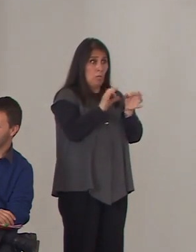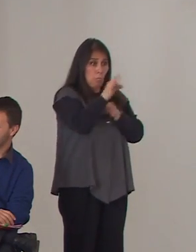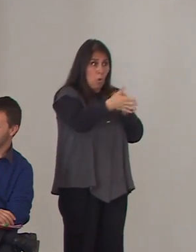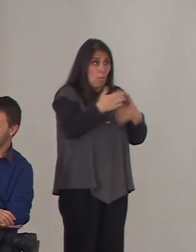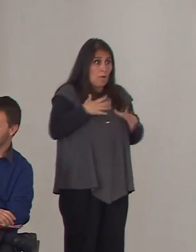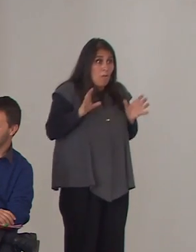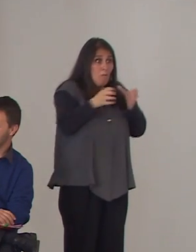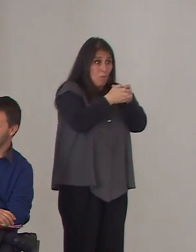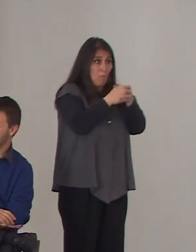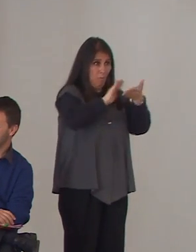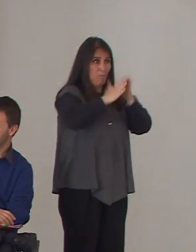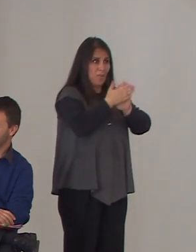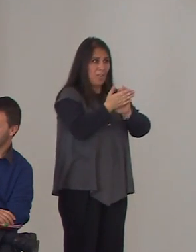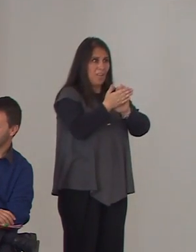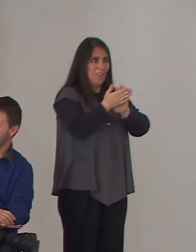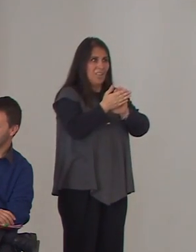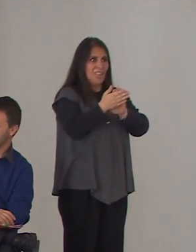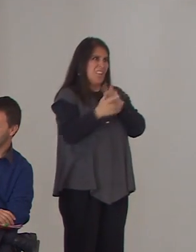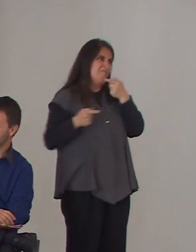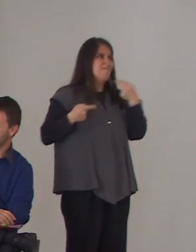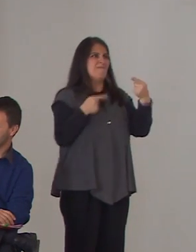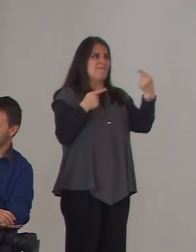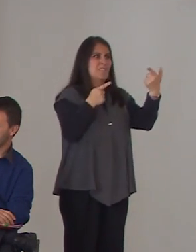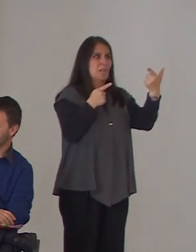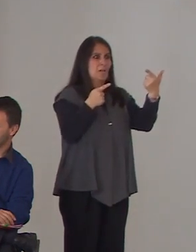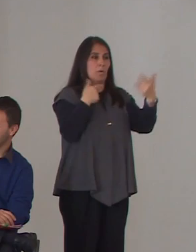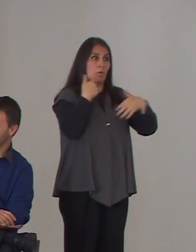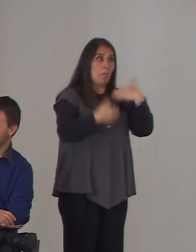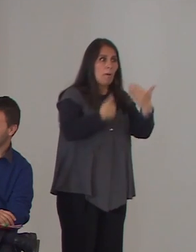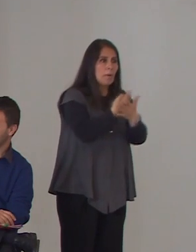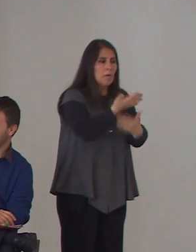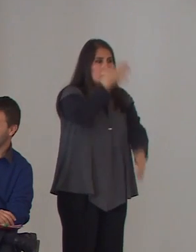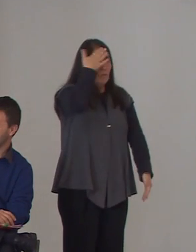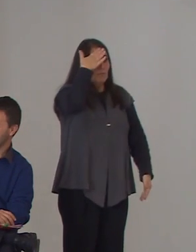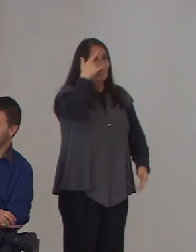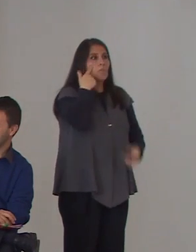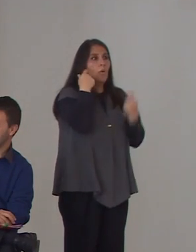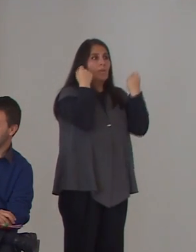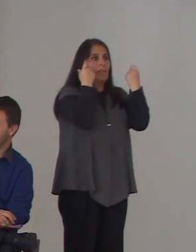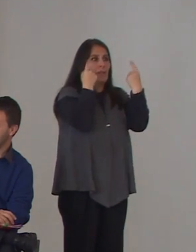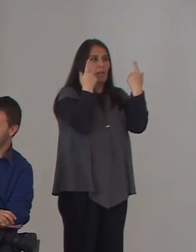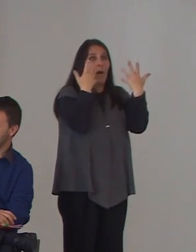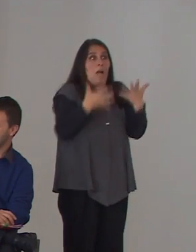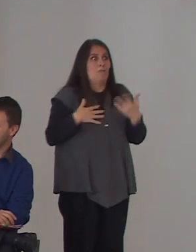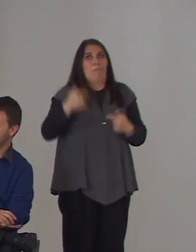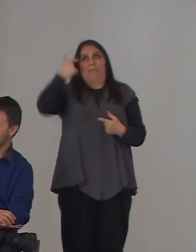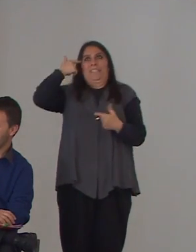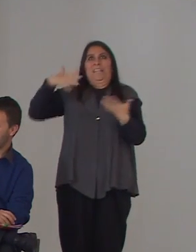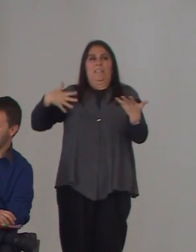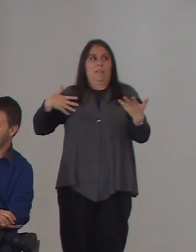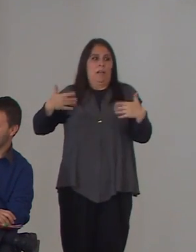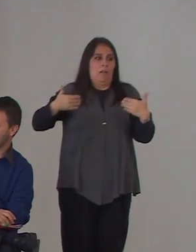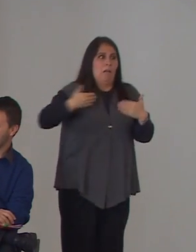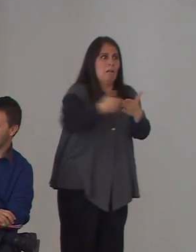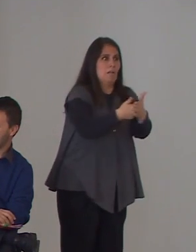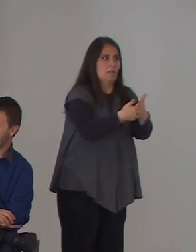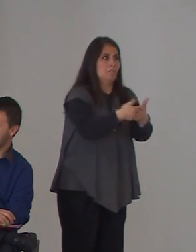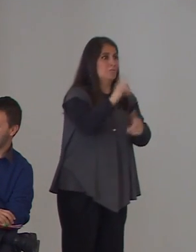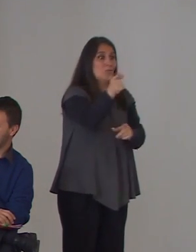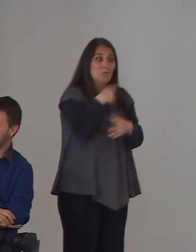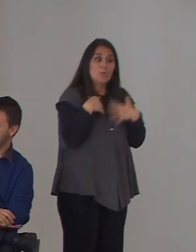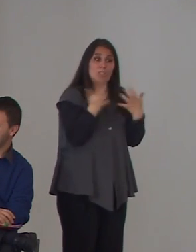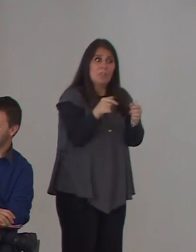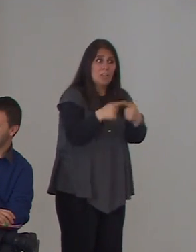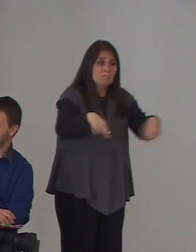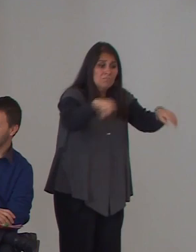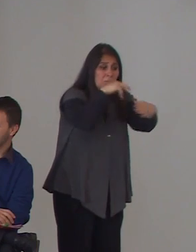viene a comprender pues con los estrellones, con el tiempo, y eso es lo que les queremos invitar a nuestros niños, a nuestros jóvenes, ¿no? Que